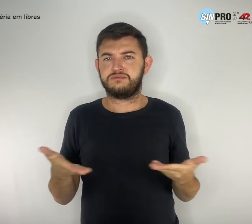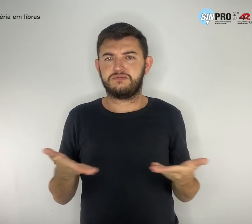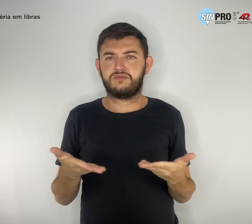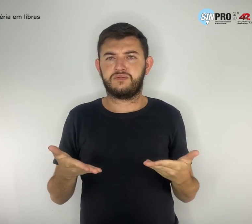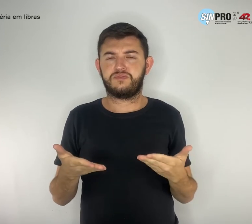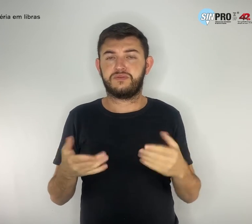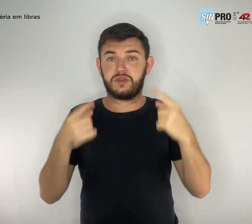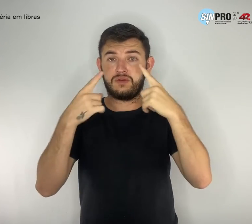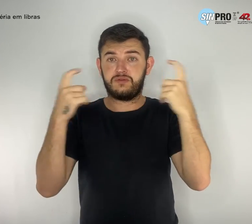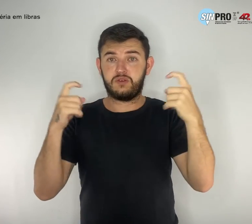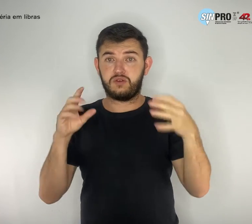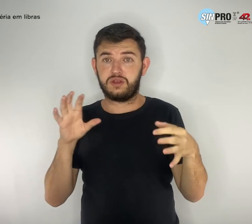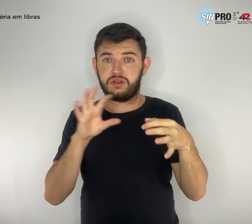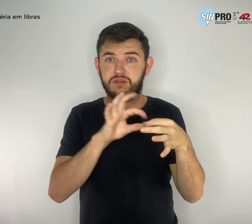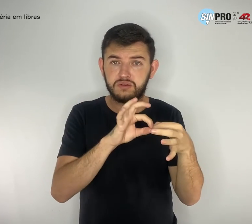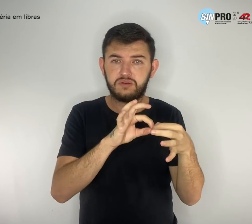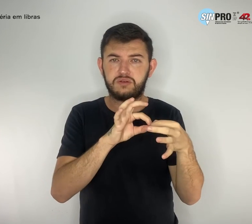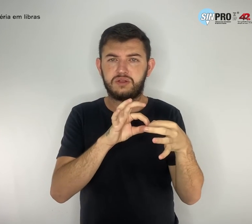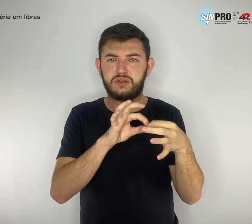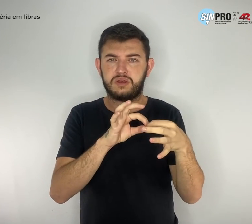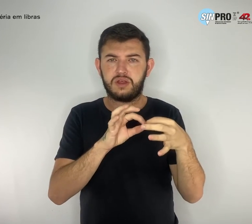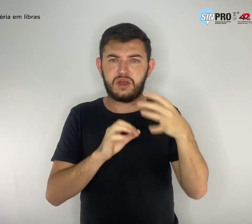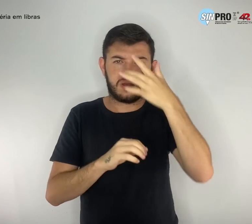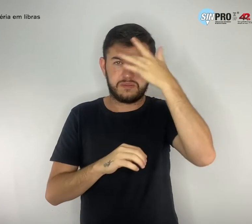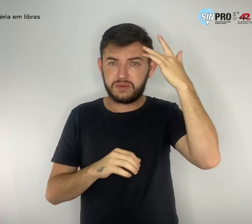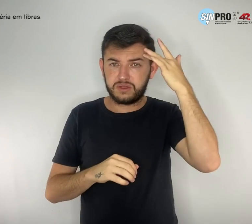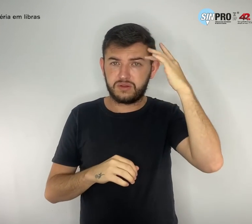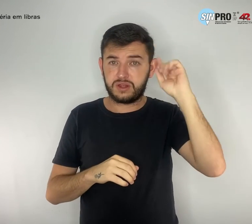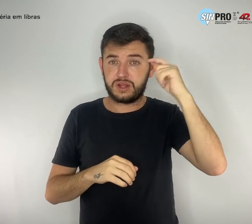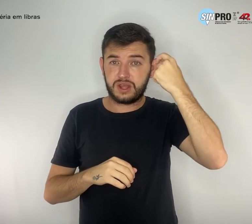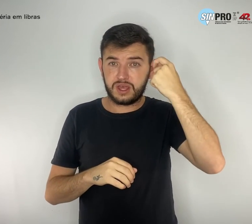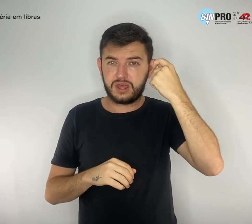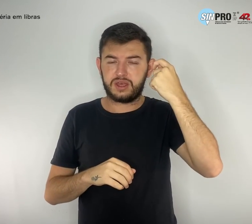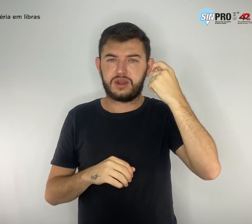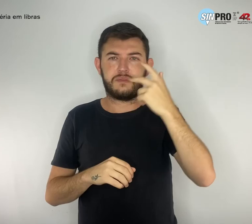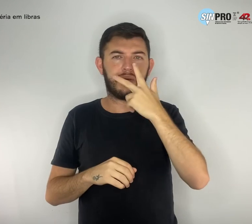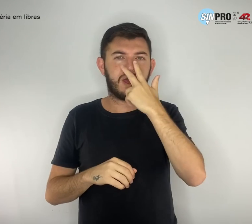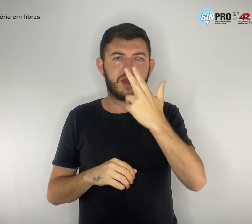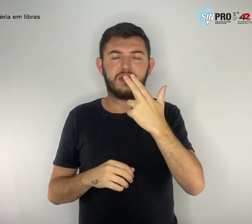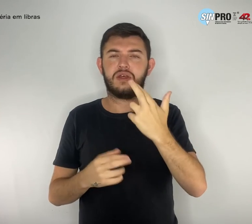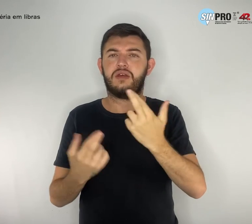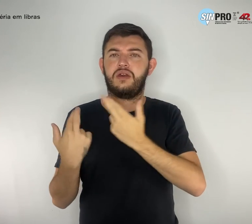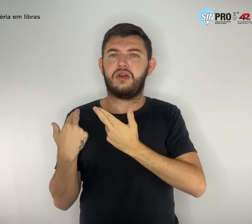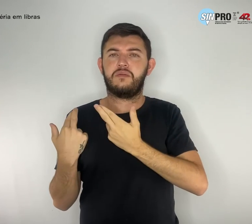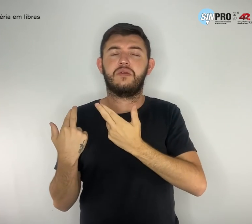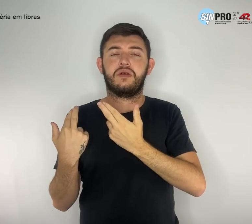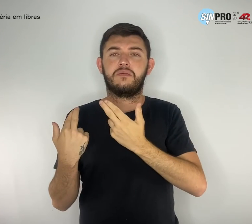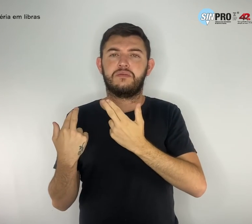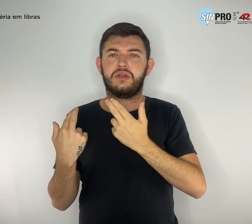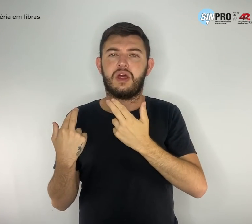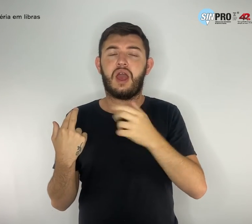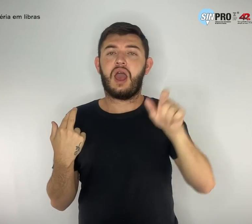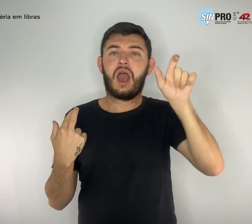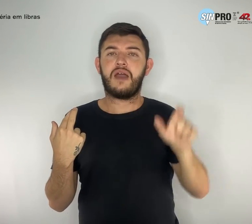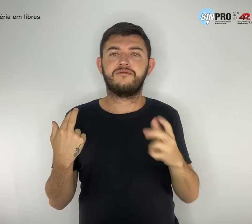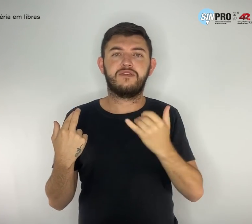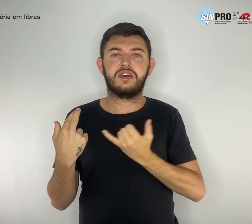é como se culpa a vítima na nossa história racial. Ao longo do século XVII,